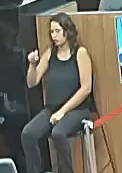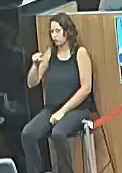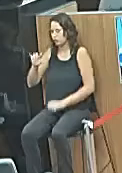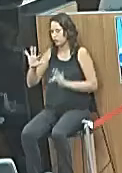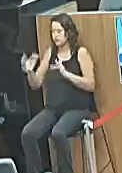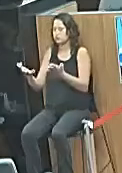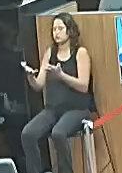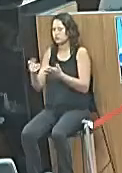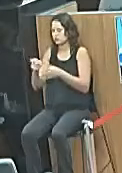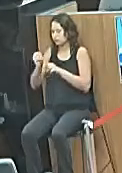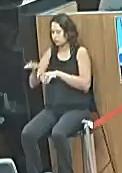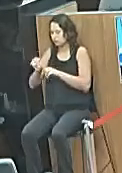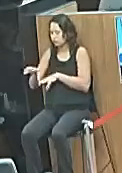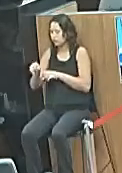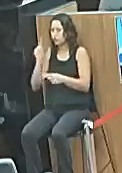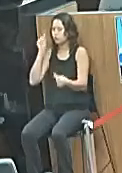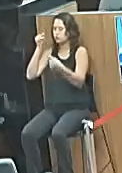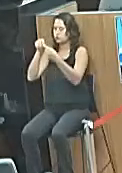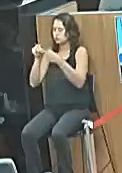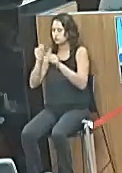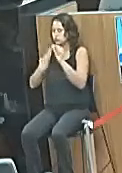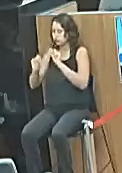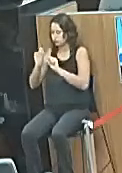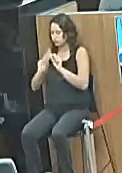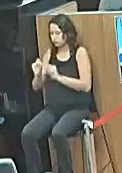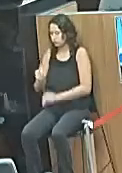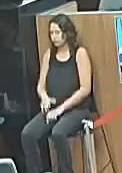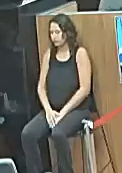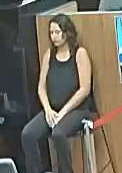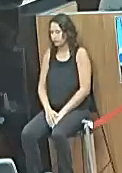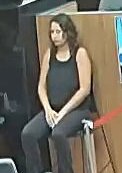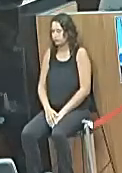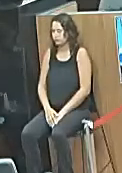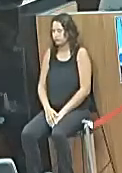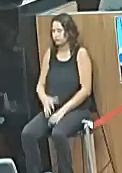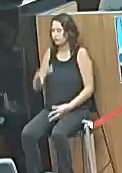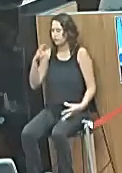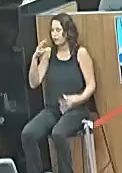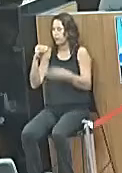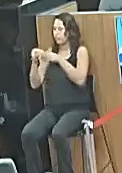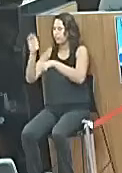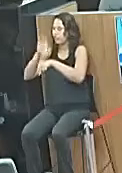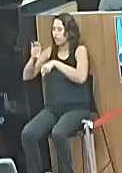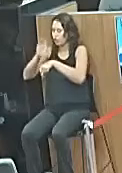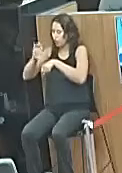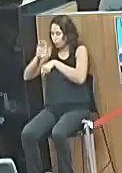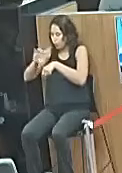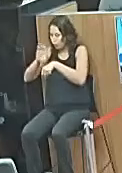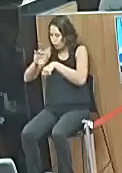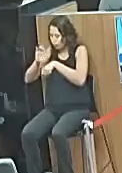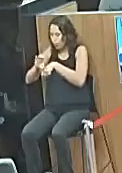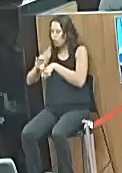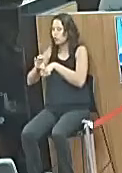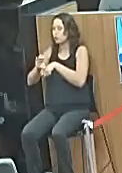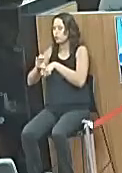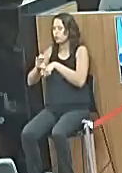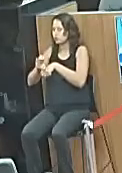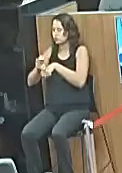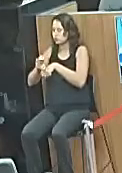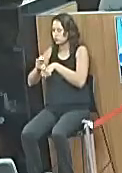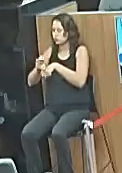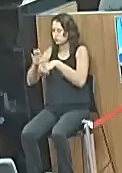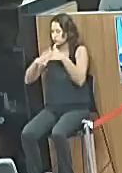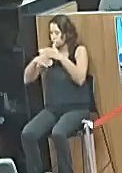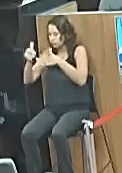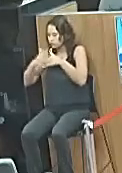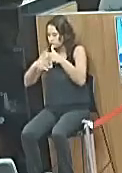108 a fim de implantar cursos profissionalizantes de curta duração destinados